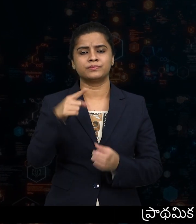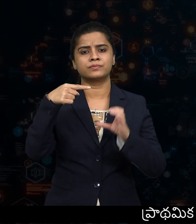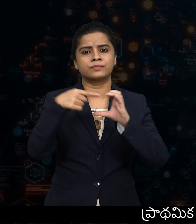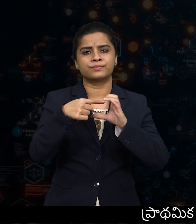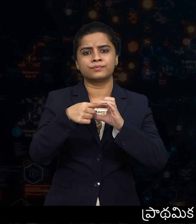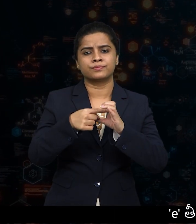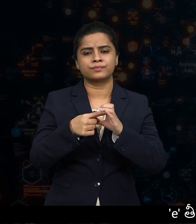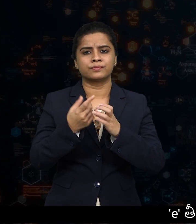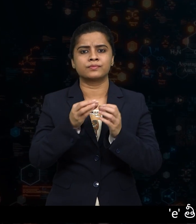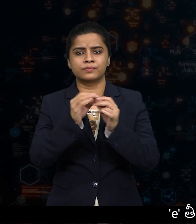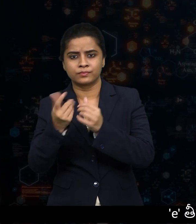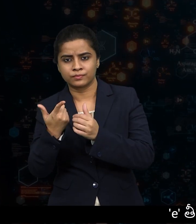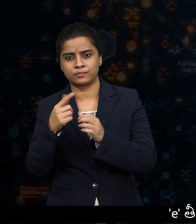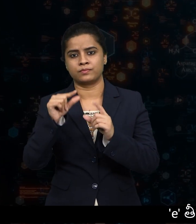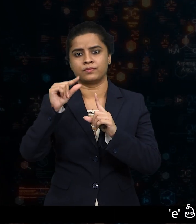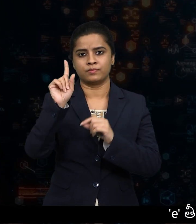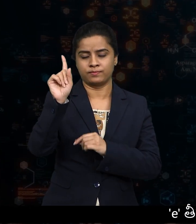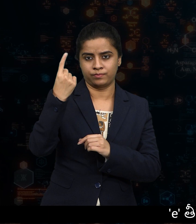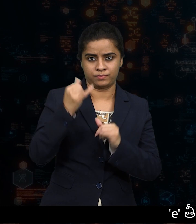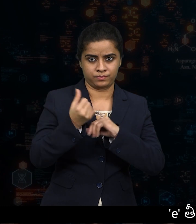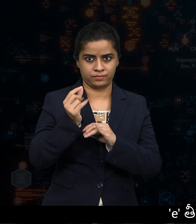చివర తీసివేయబడుతుంది.